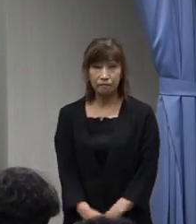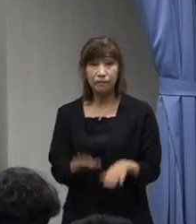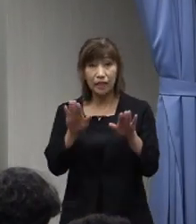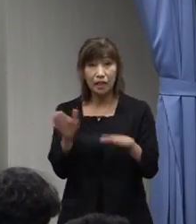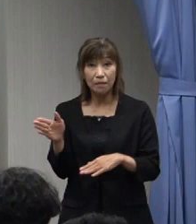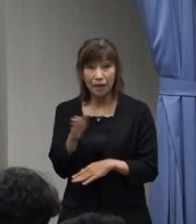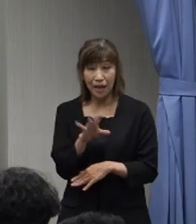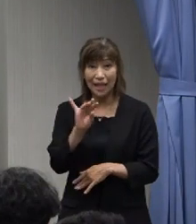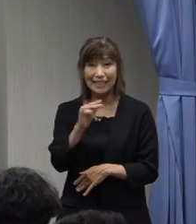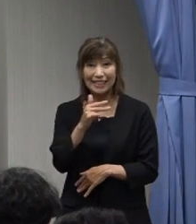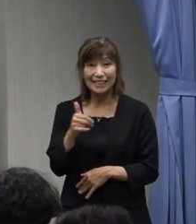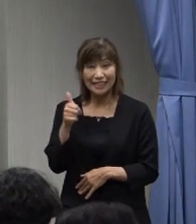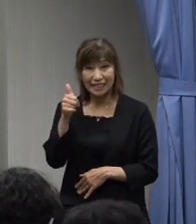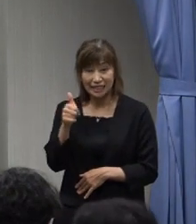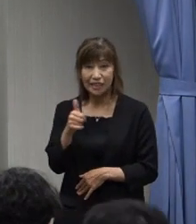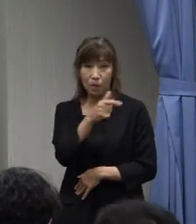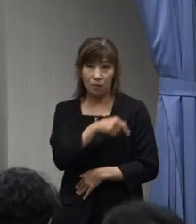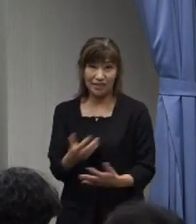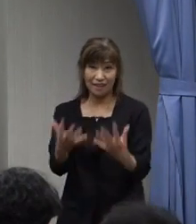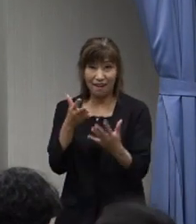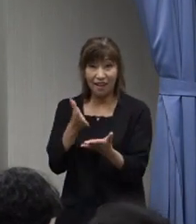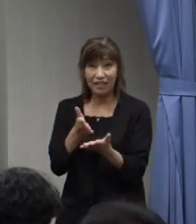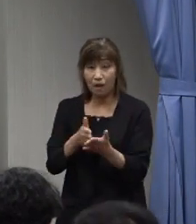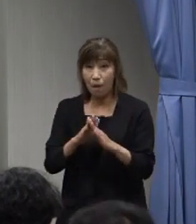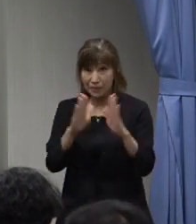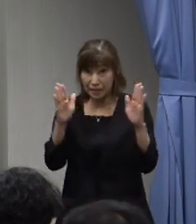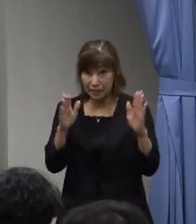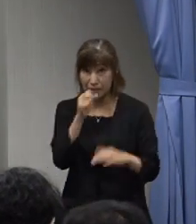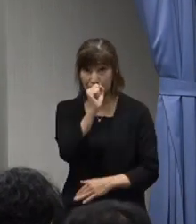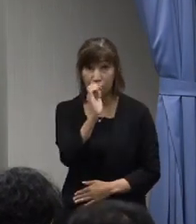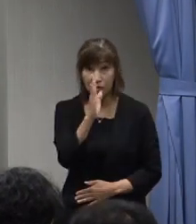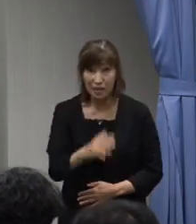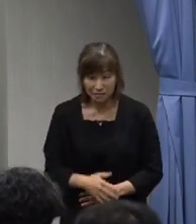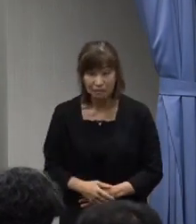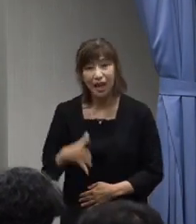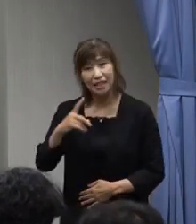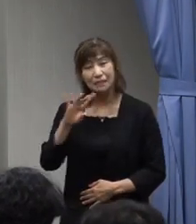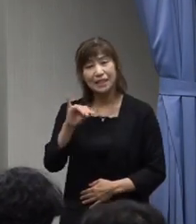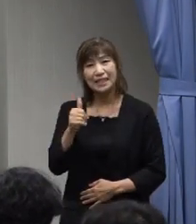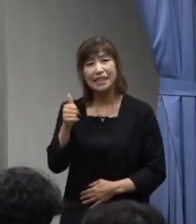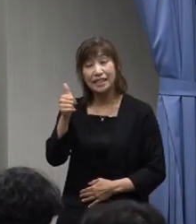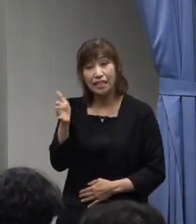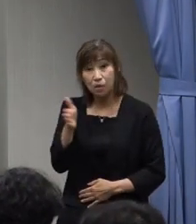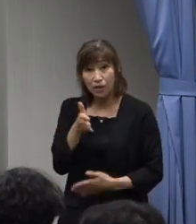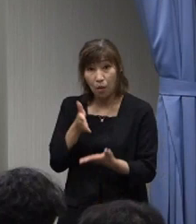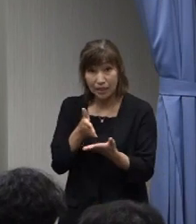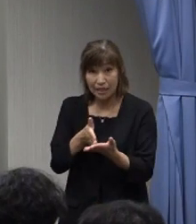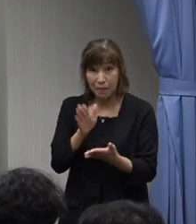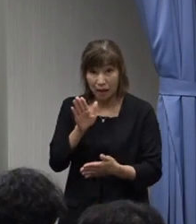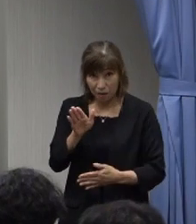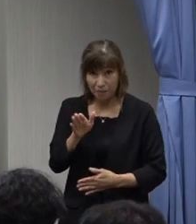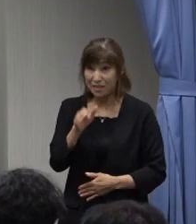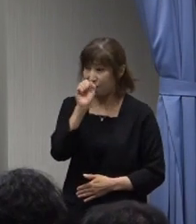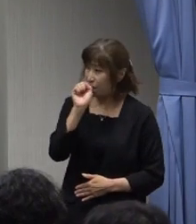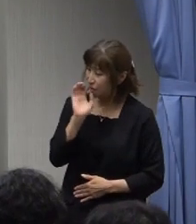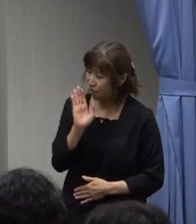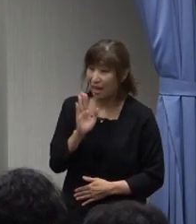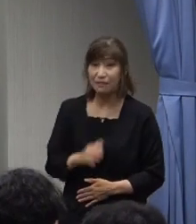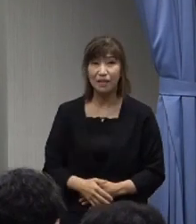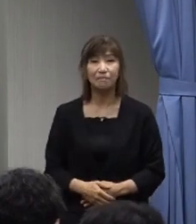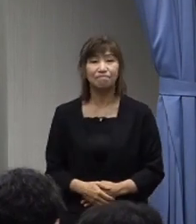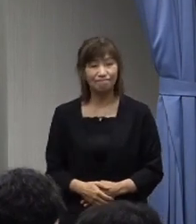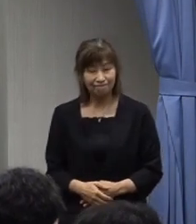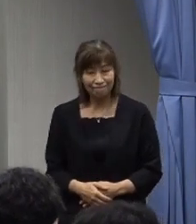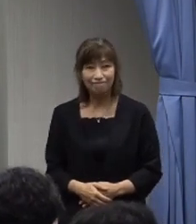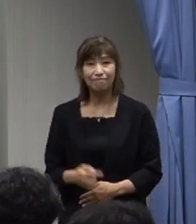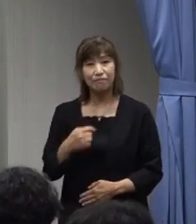ただいまから知事記者会見を始めさせていただきます。よろしくお願いいたします。はじめに知事よりご説明をございます。よろしくお願いいたします。 は